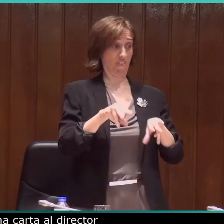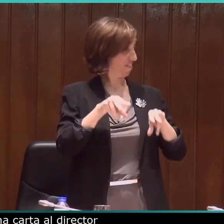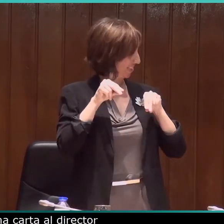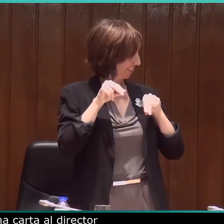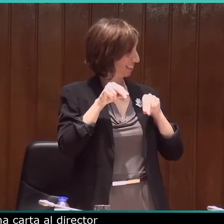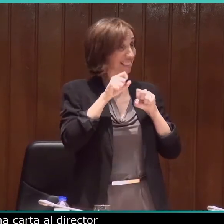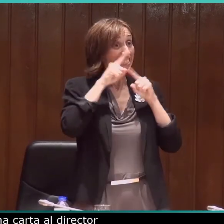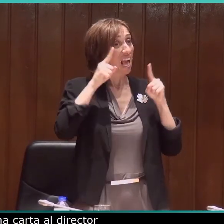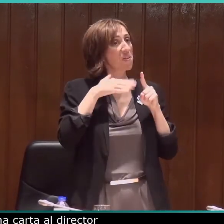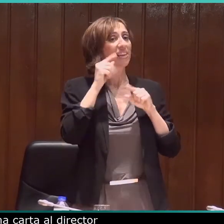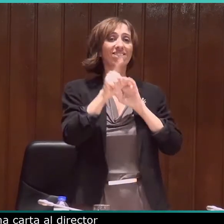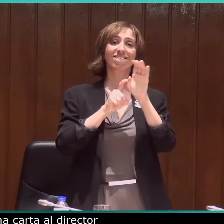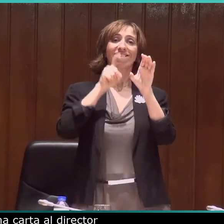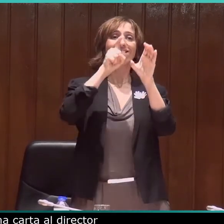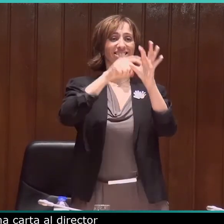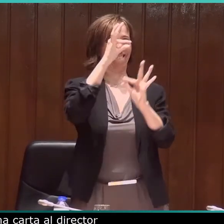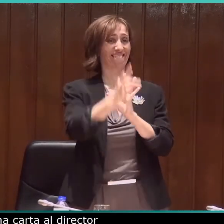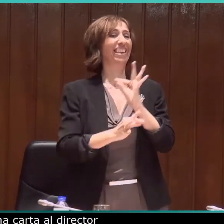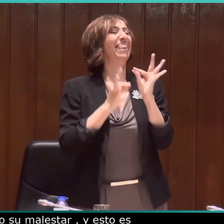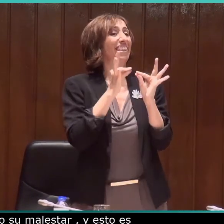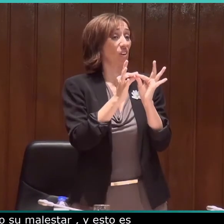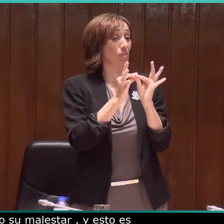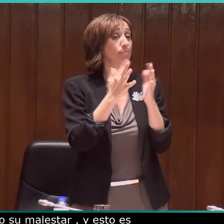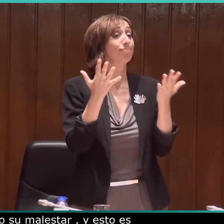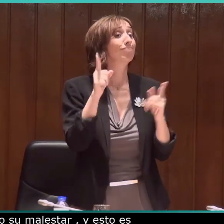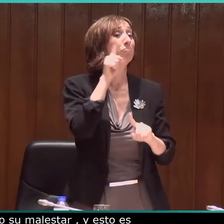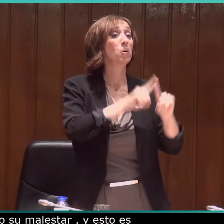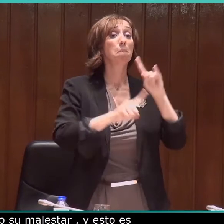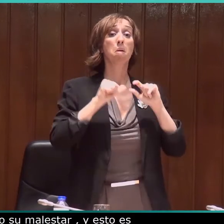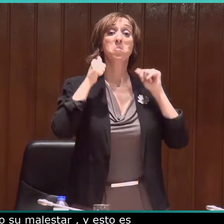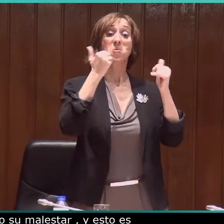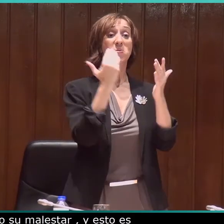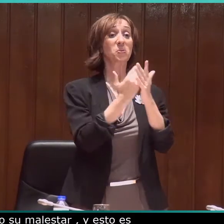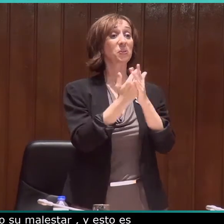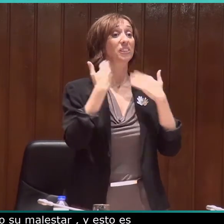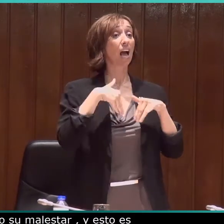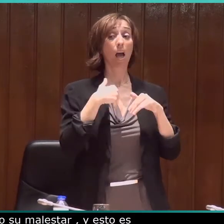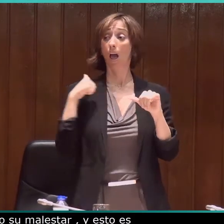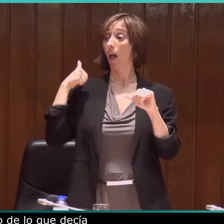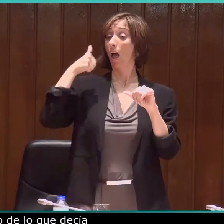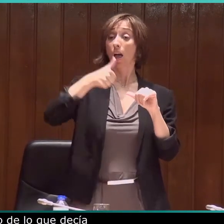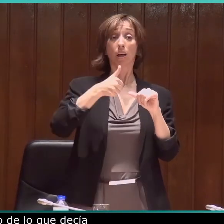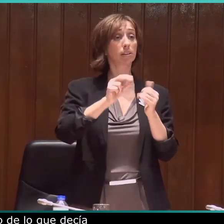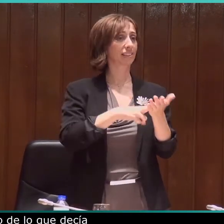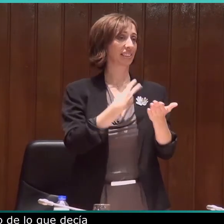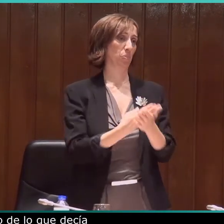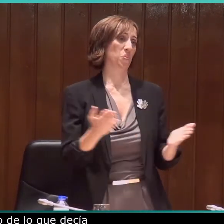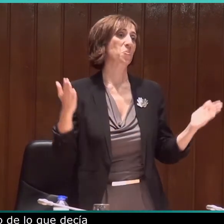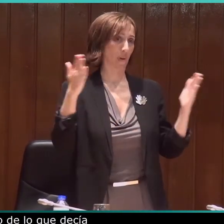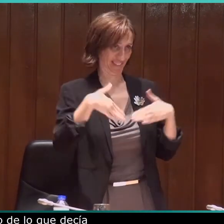porque está acabando secundaria quería apuntarse un ciclo formativo y se encontraba con el problema de que había empezado el curso y